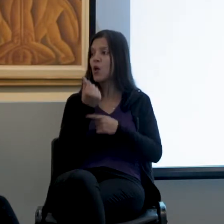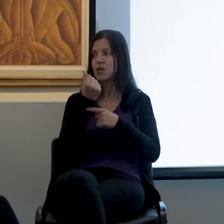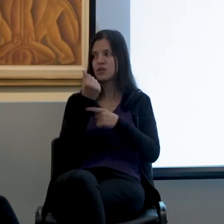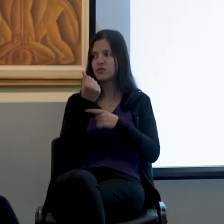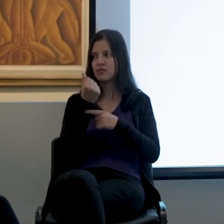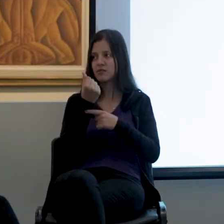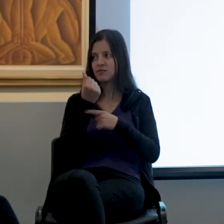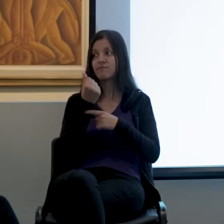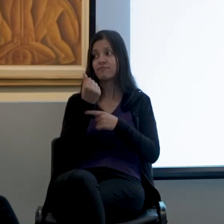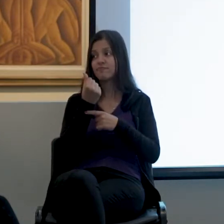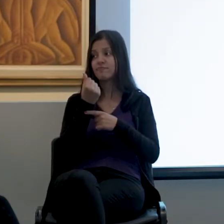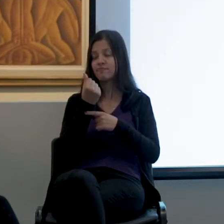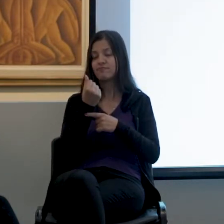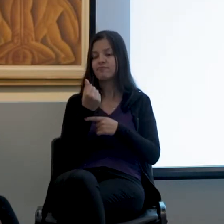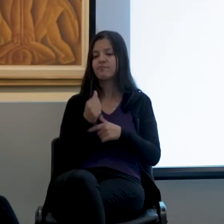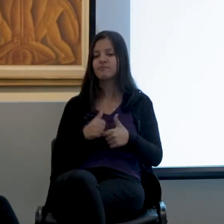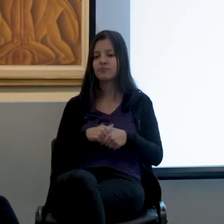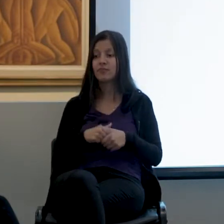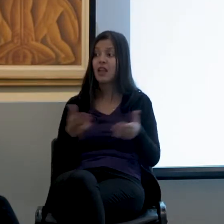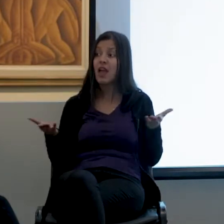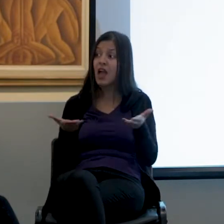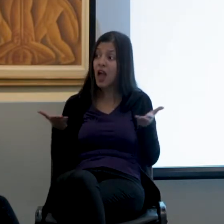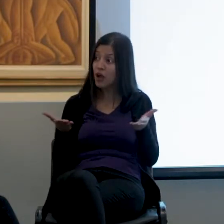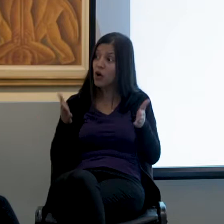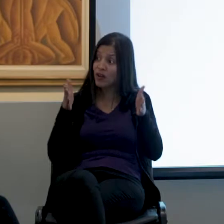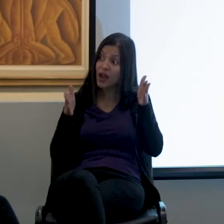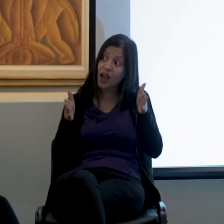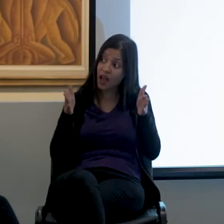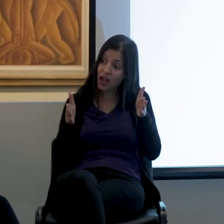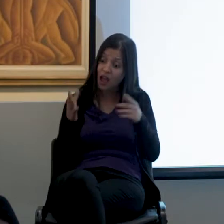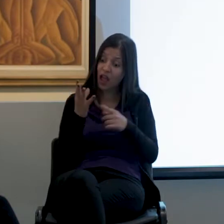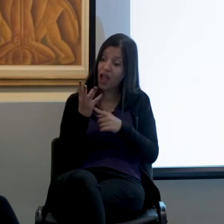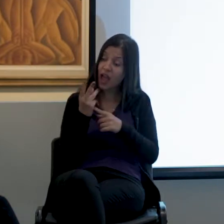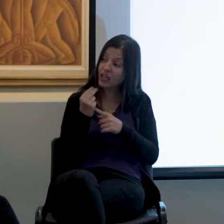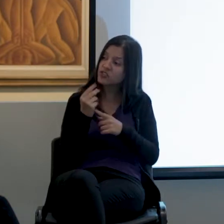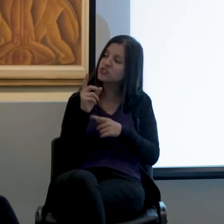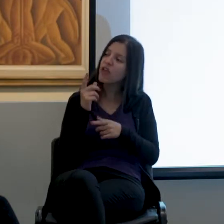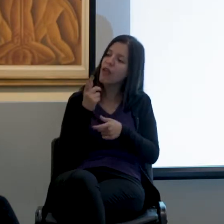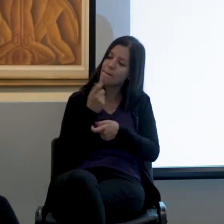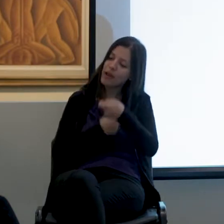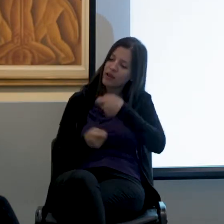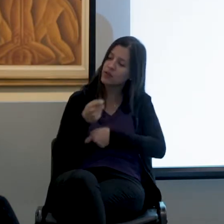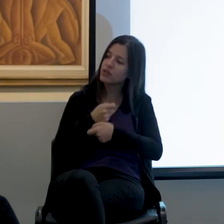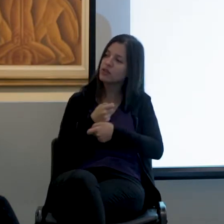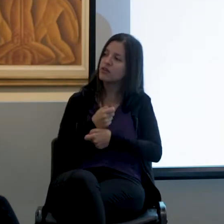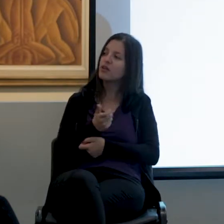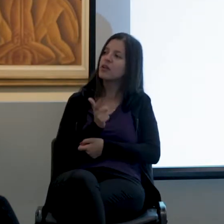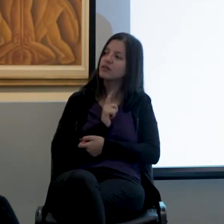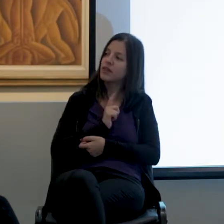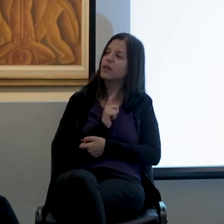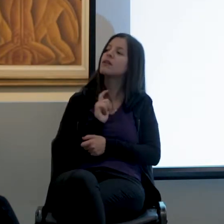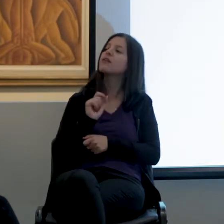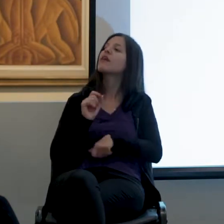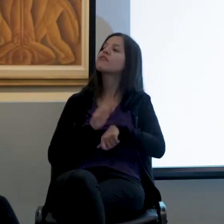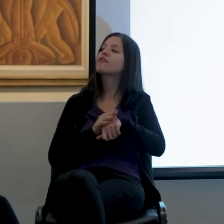entender isso, né? Agora a arte é mercadoria. Ela tem assinatura, tem autor.